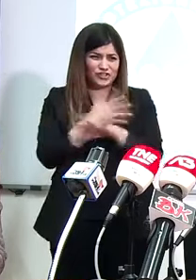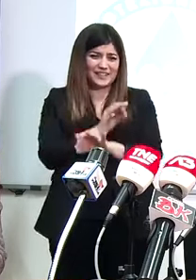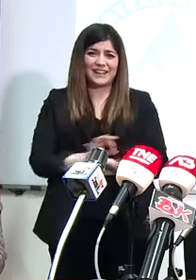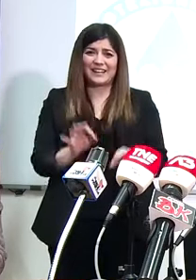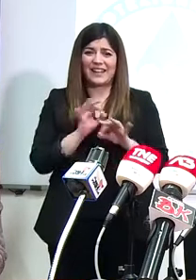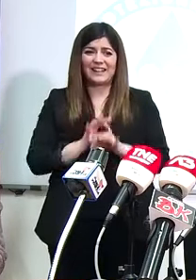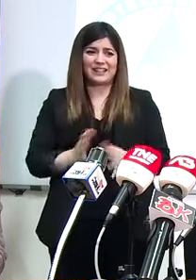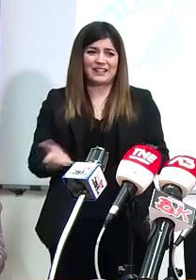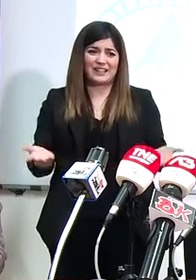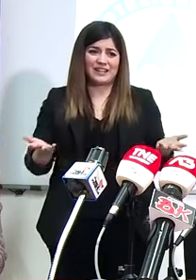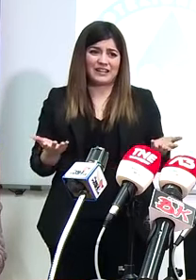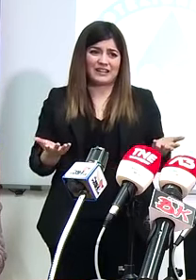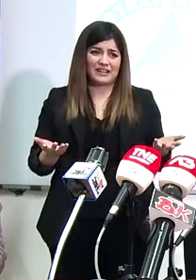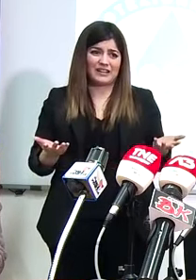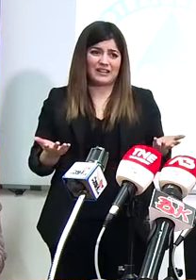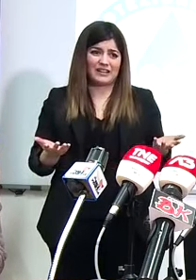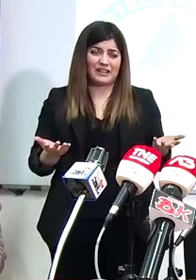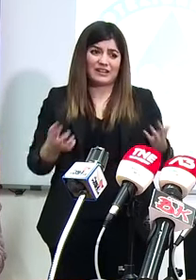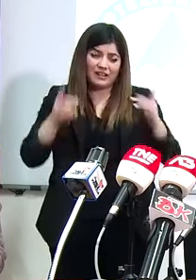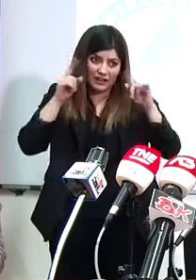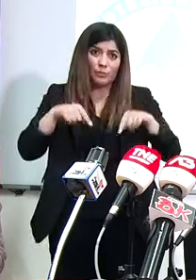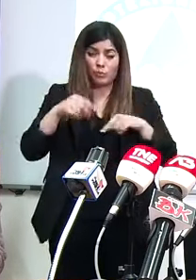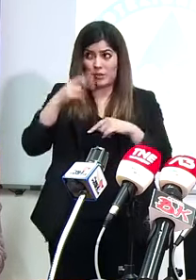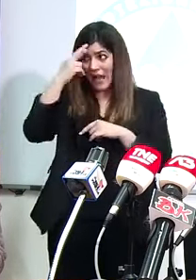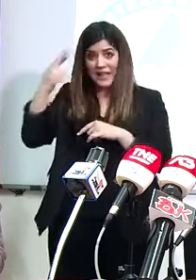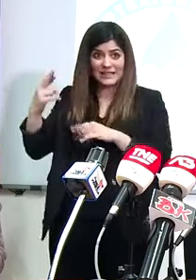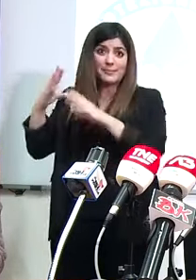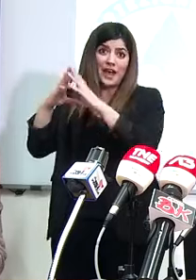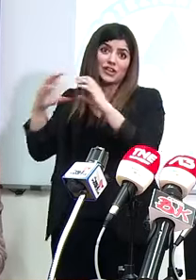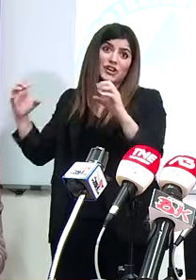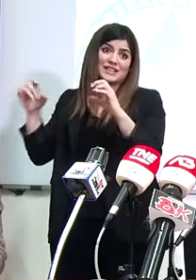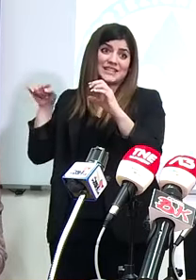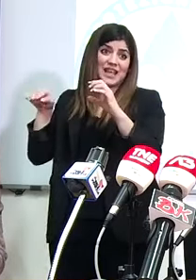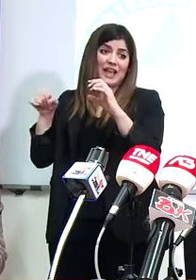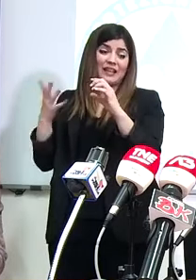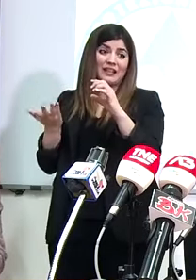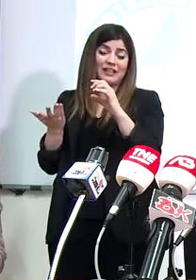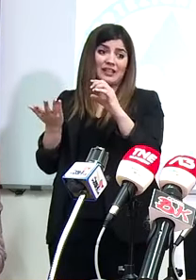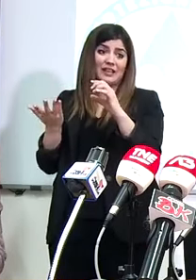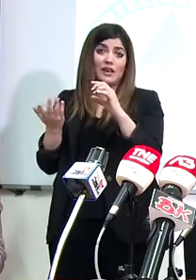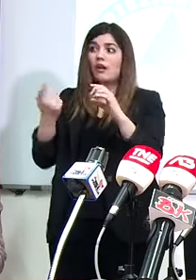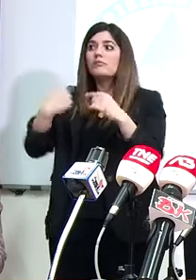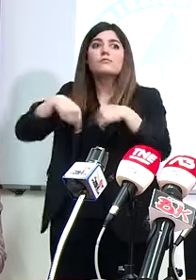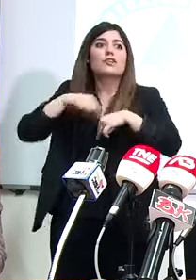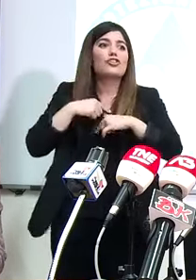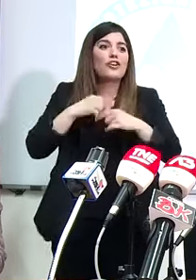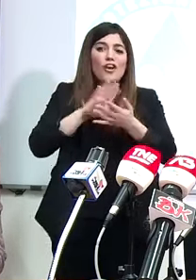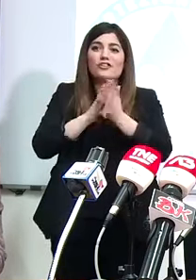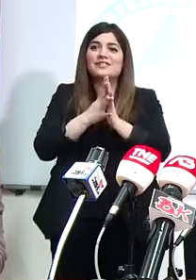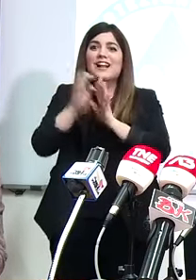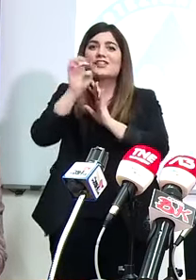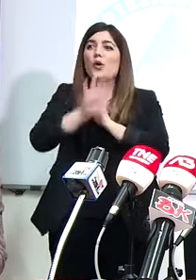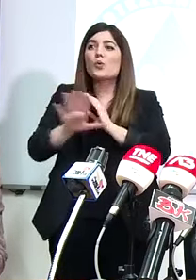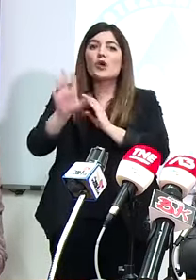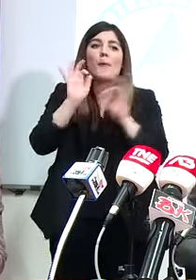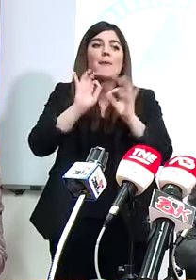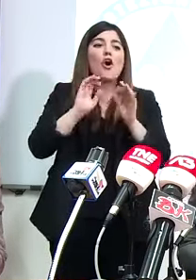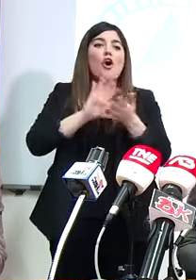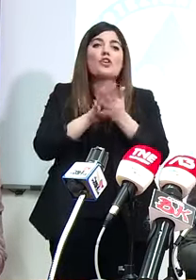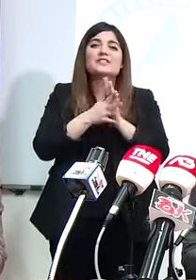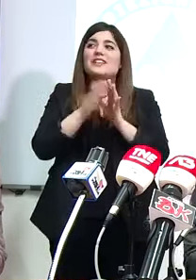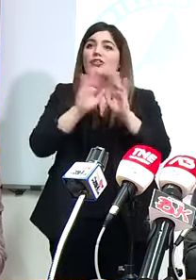ma anche più nel rispetto di queste multinazionali non conosciamo neanche i contratti che hanno non con l'europa con il mondo scusatemi è